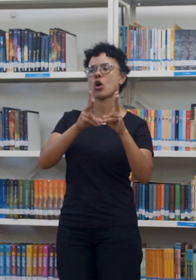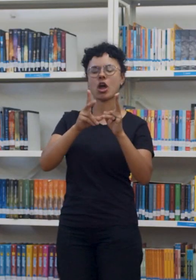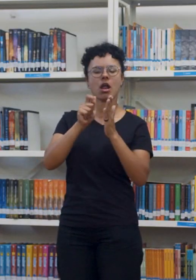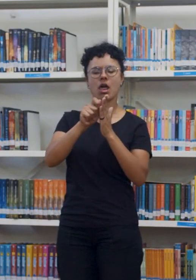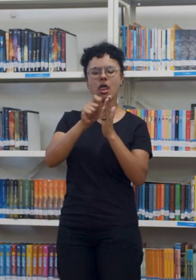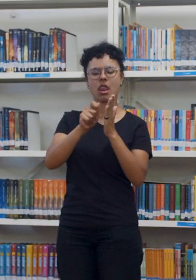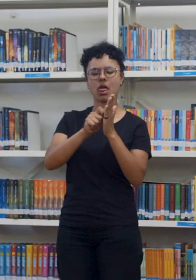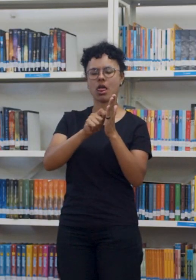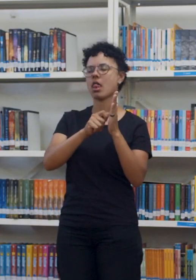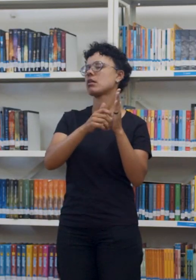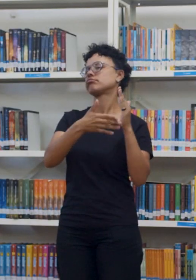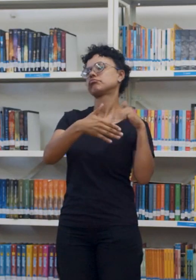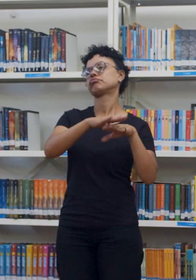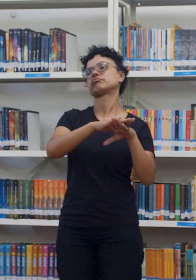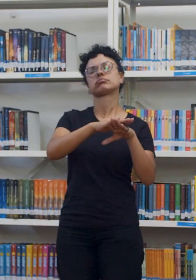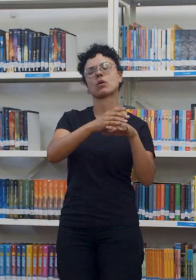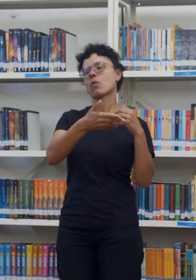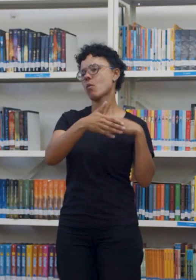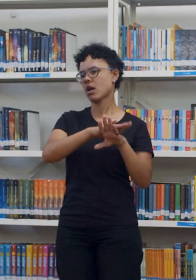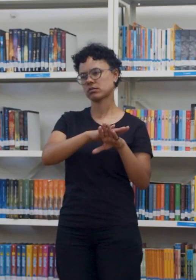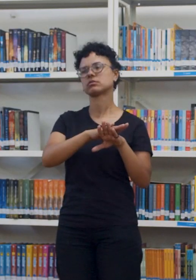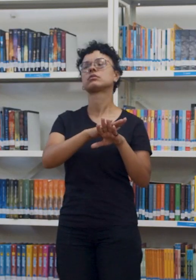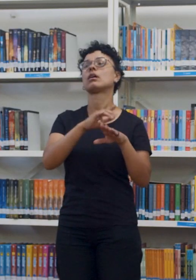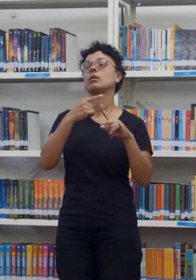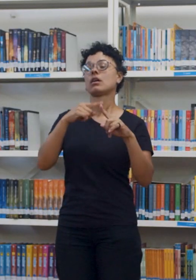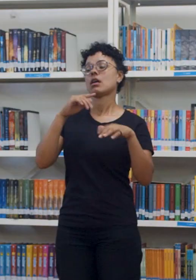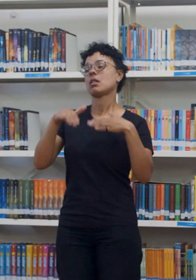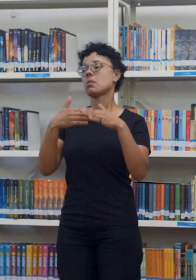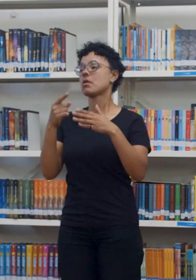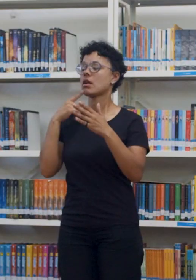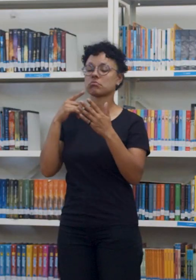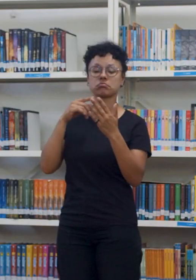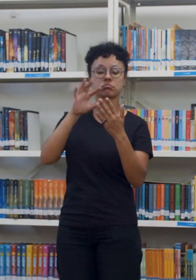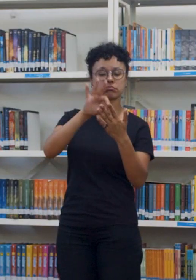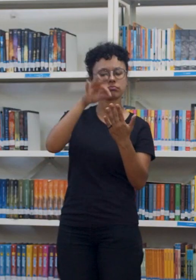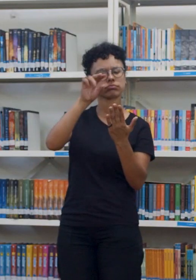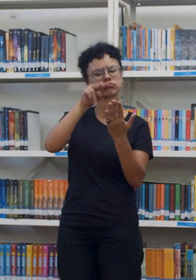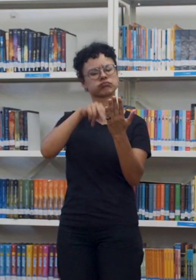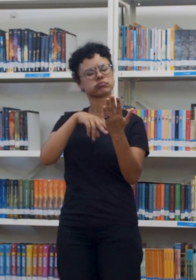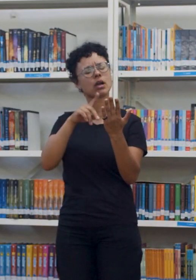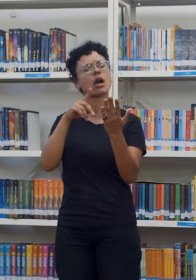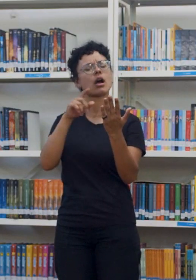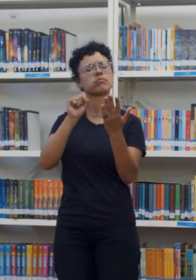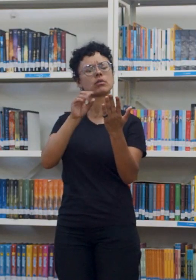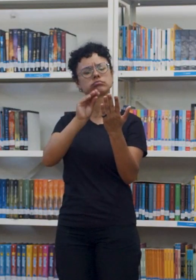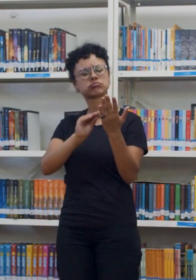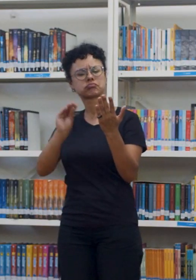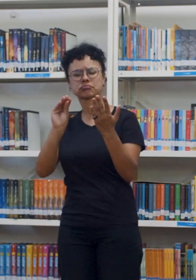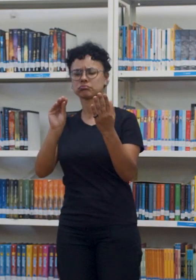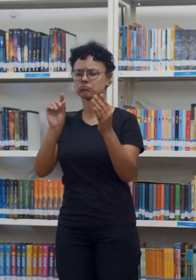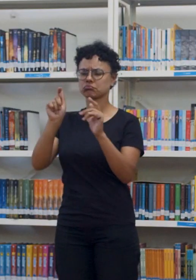for escrito fica como arquivo. Porque depois você pode revisitar e ver coisas lá dentro que você pode